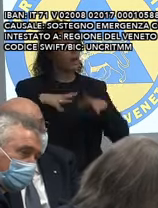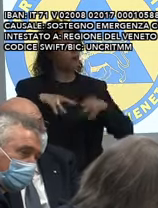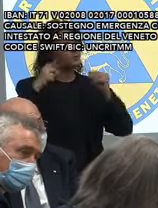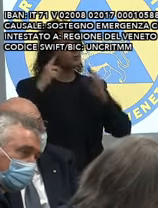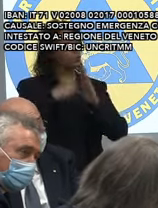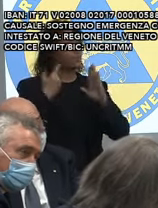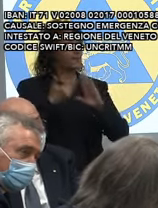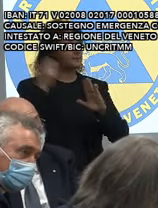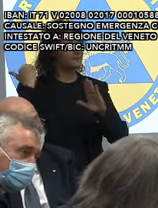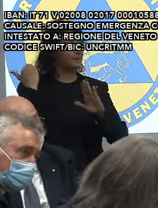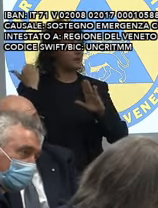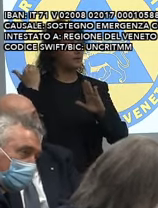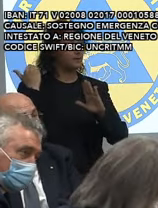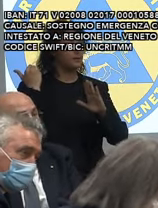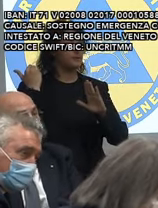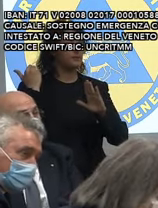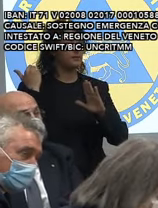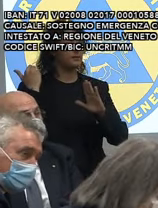l'altro, e